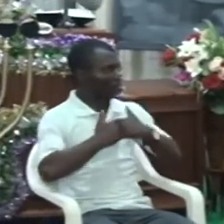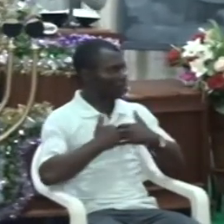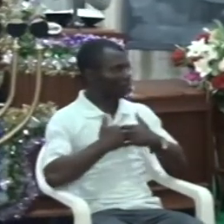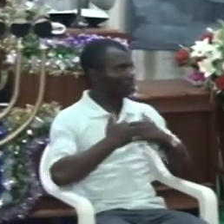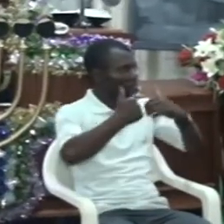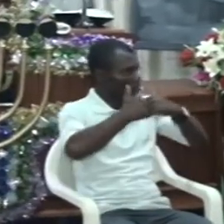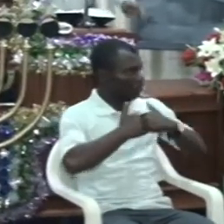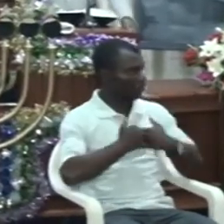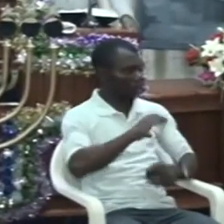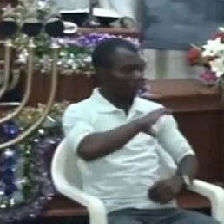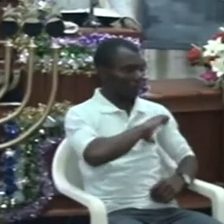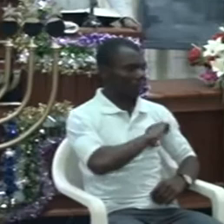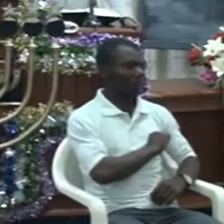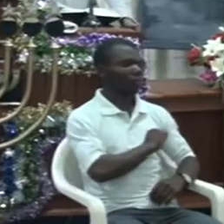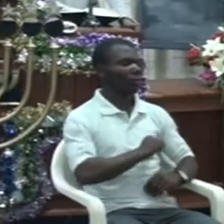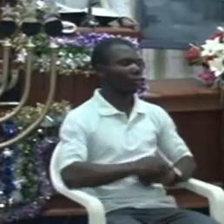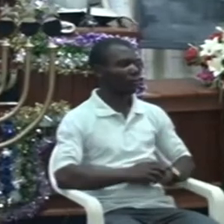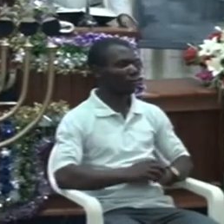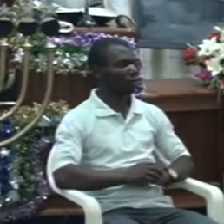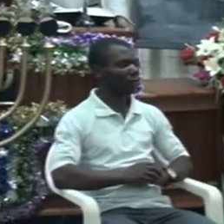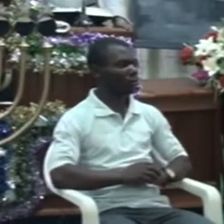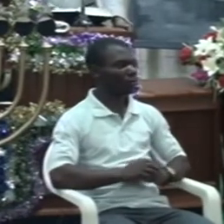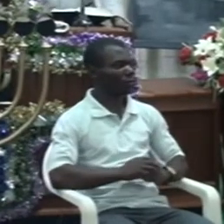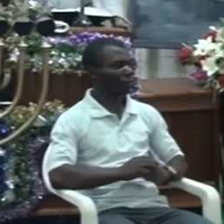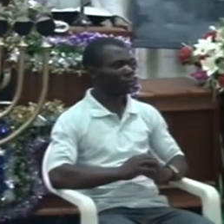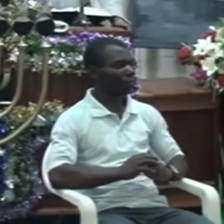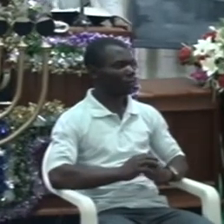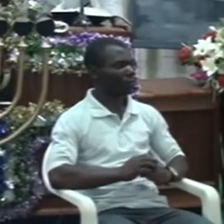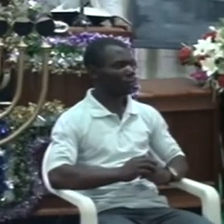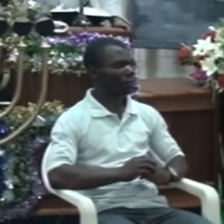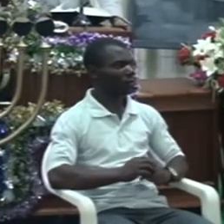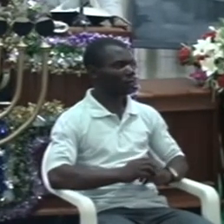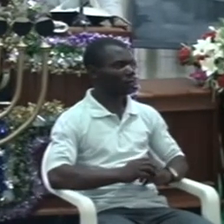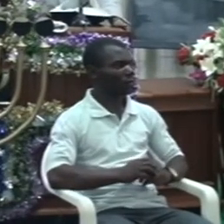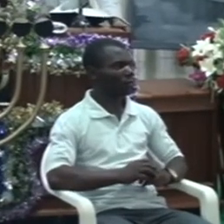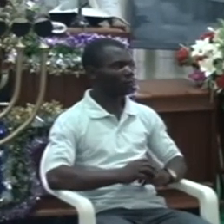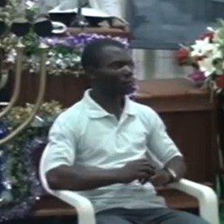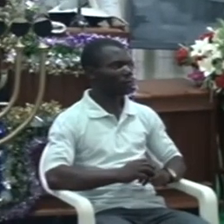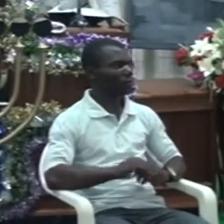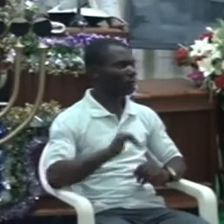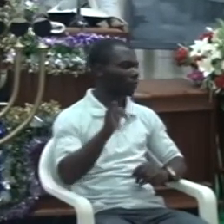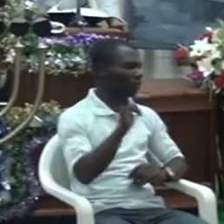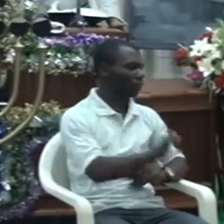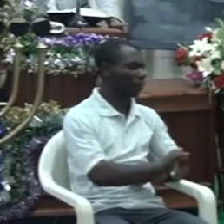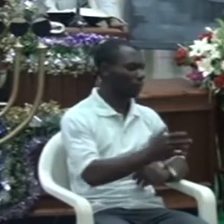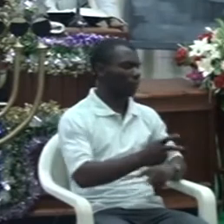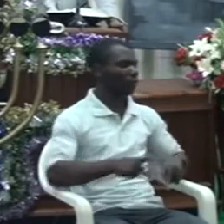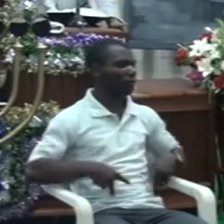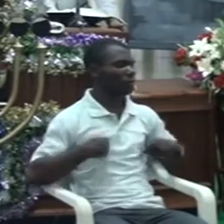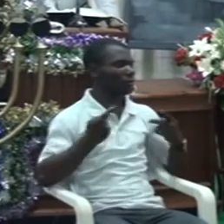persévérance. Moi, na vous. Toi, tu es renonçons à cette. Alors